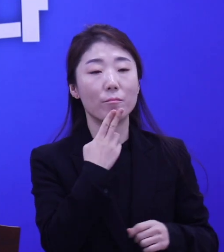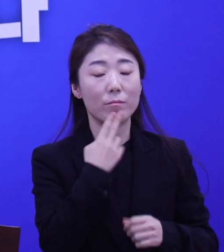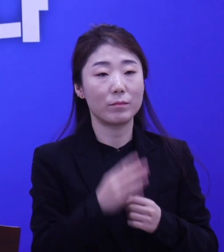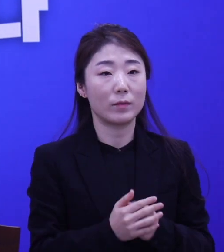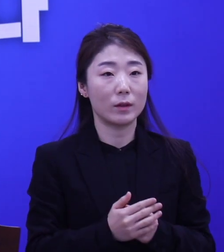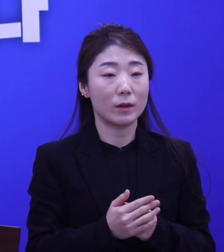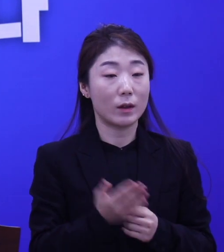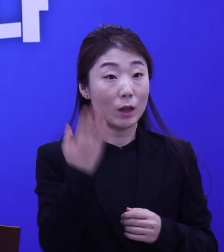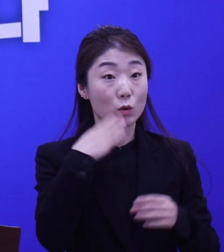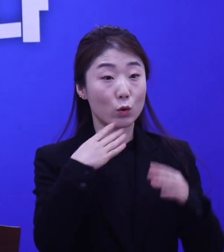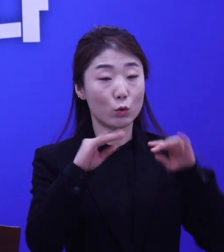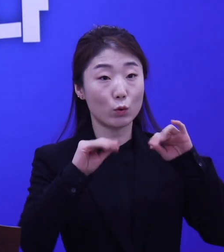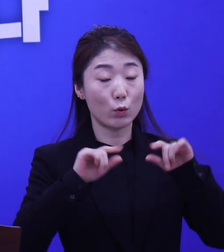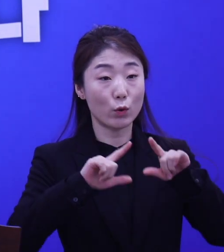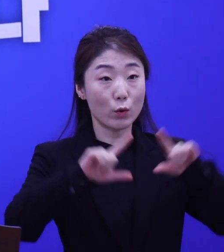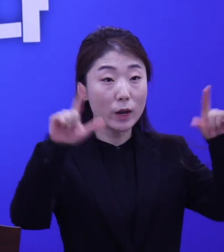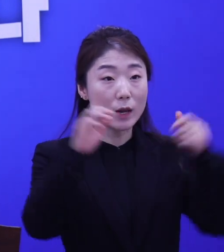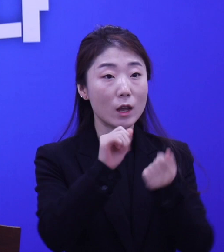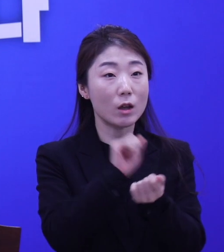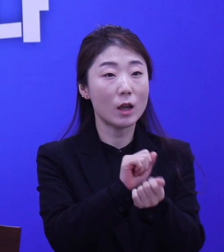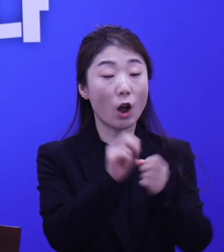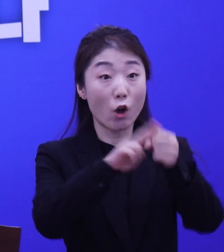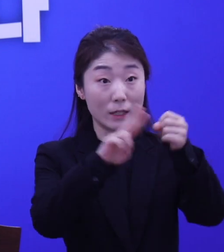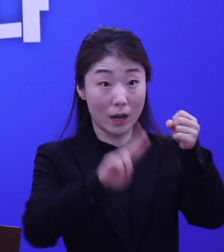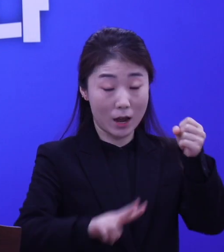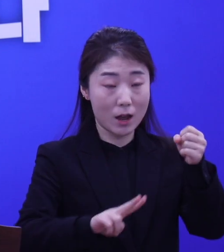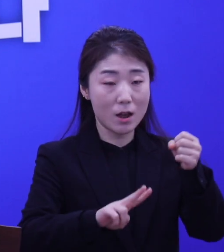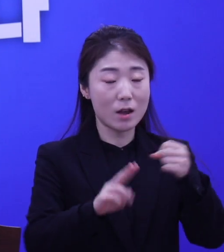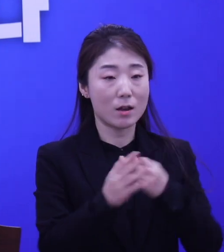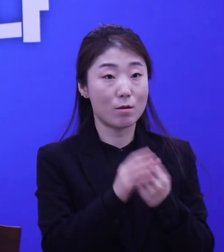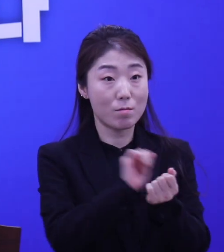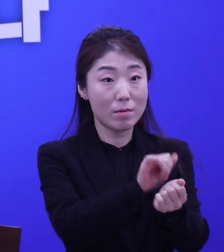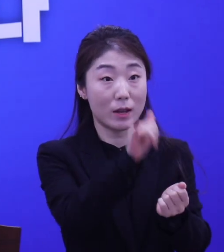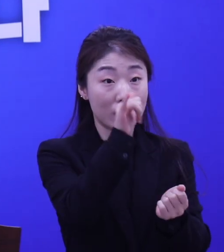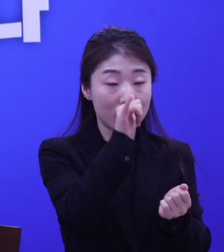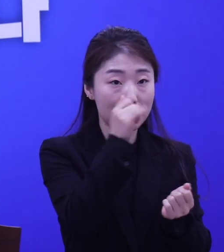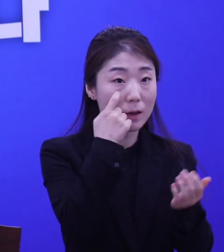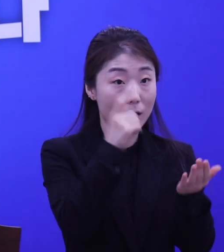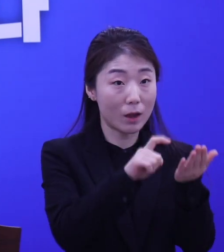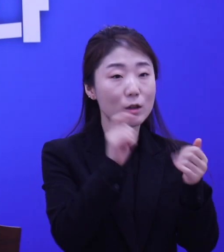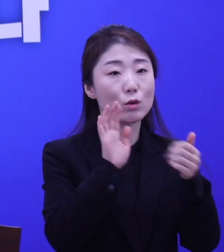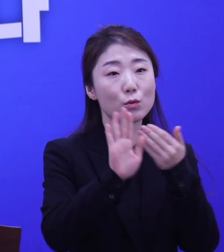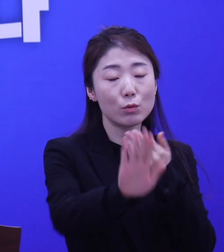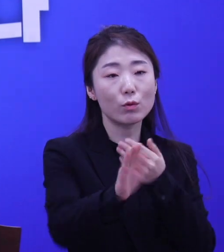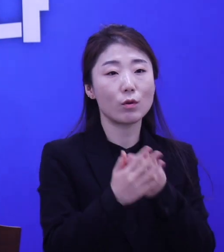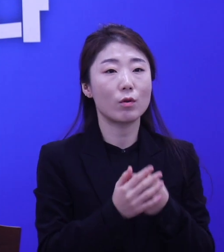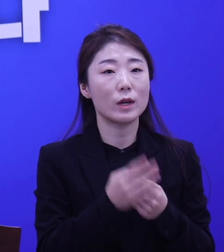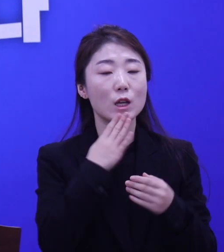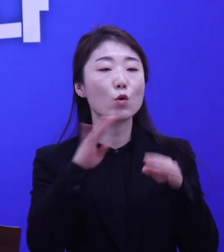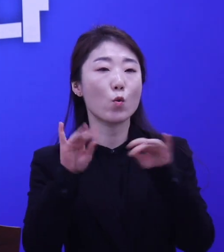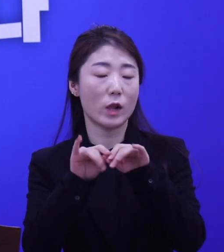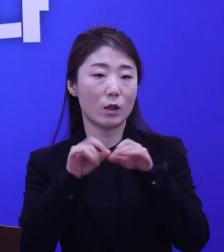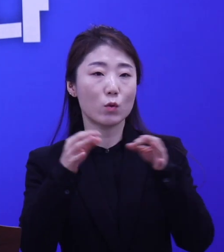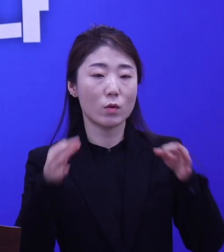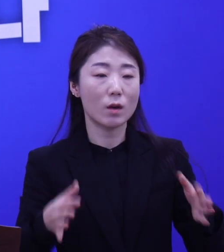거창군 웅양명 관련 확진자 1명 발생 이후 어제 일요일 확진자 발생이